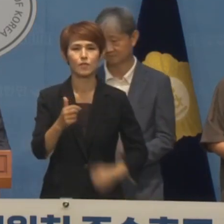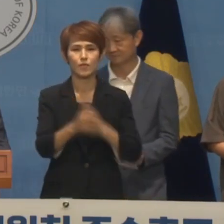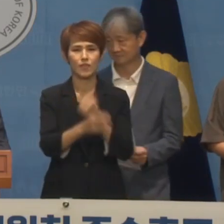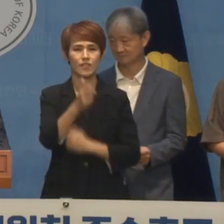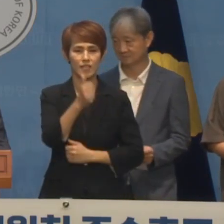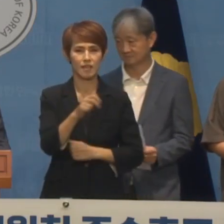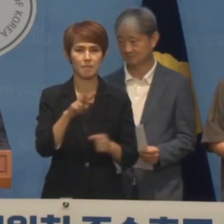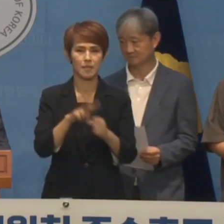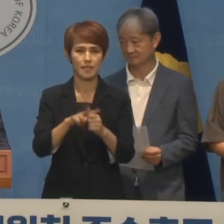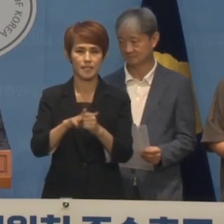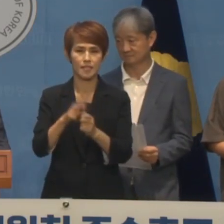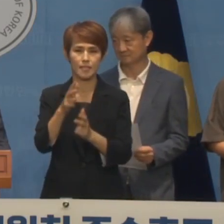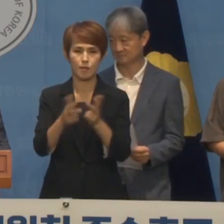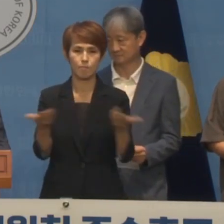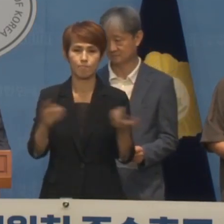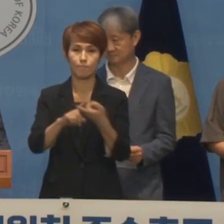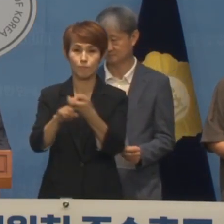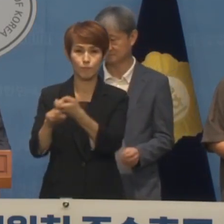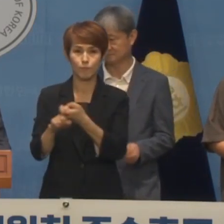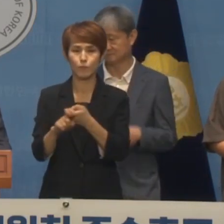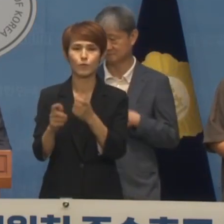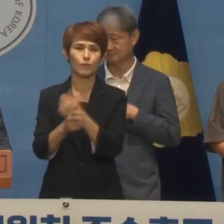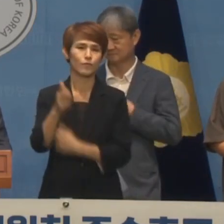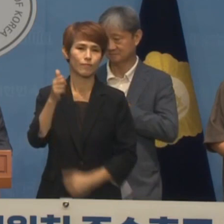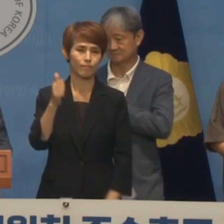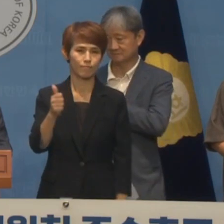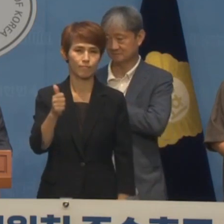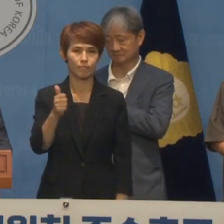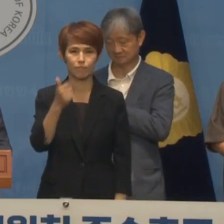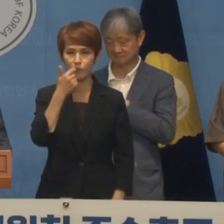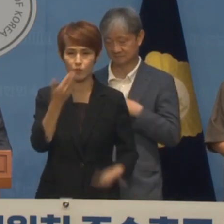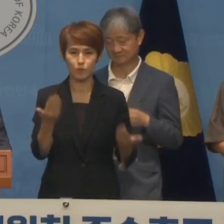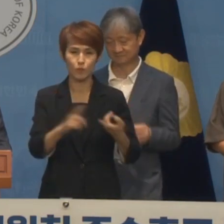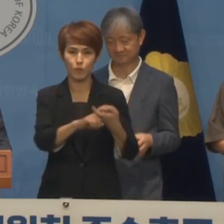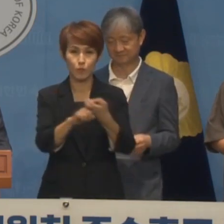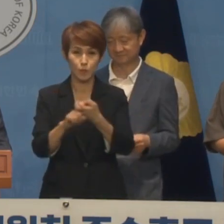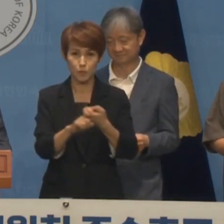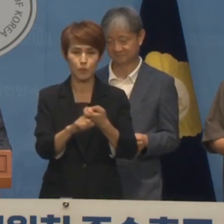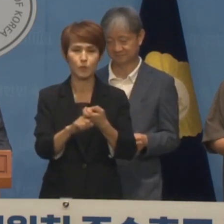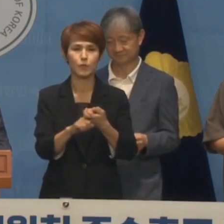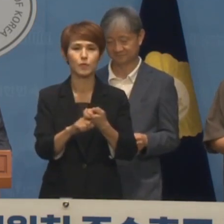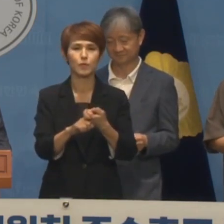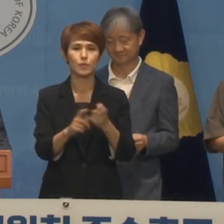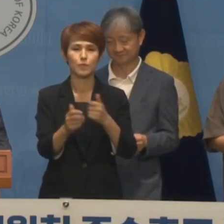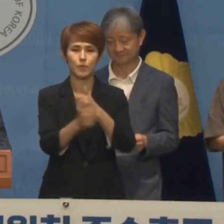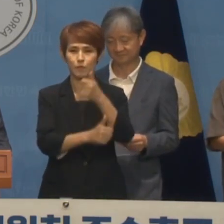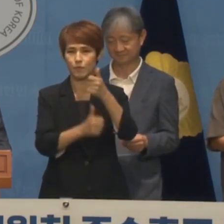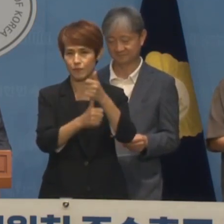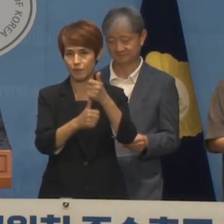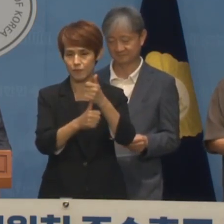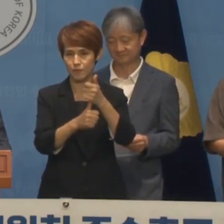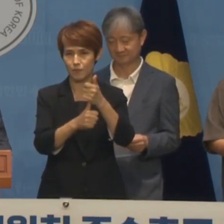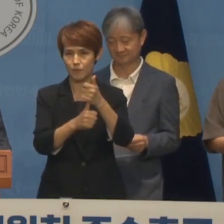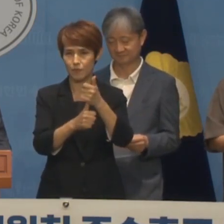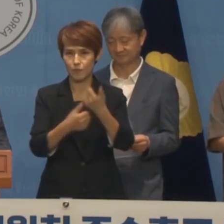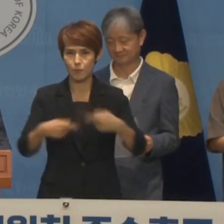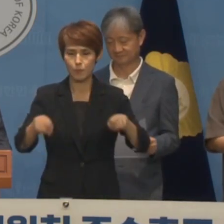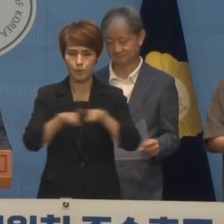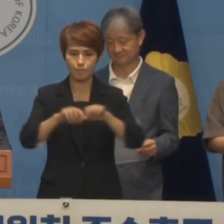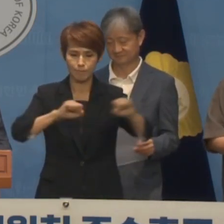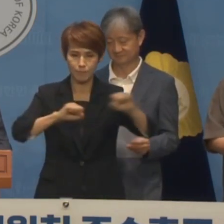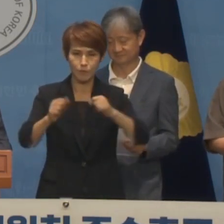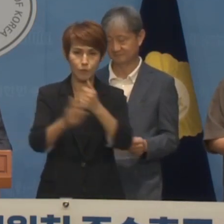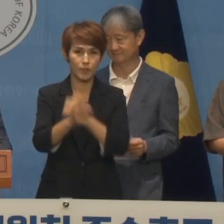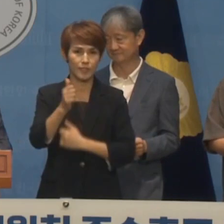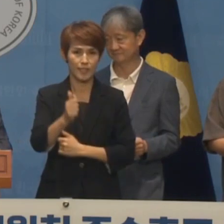마트산업노동조합 홈플러스 지부 안수영 위원장님, 민주노총 한성규 부위원장님, 연금행동 정영건 공동집행위원장님